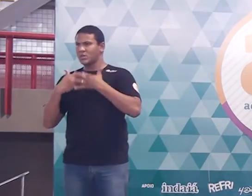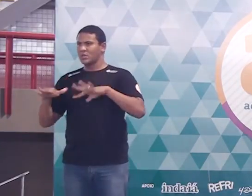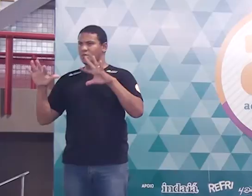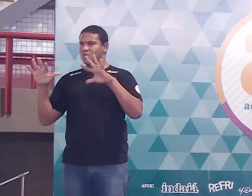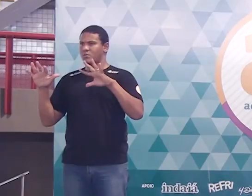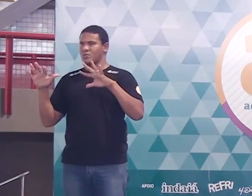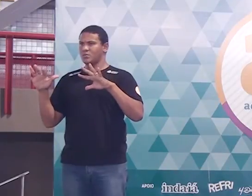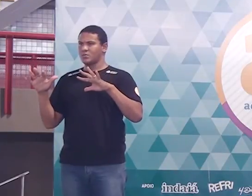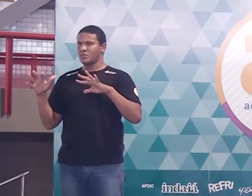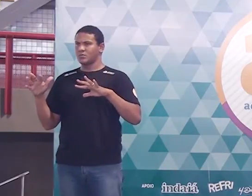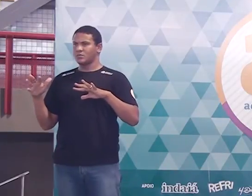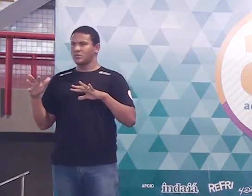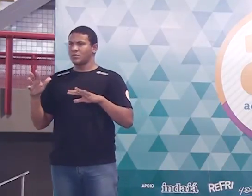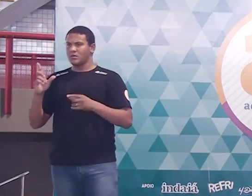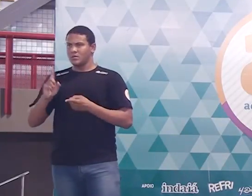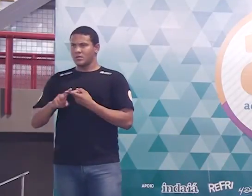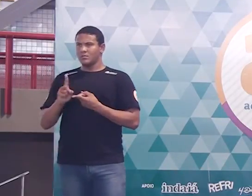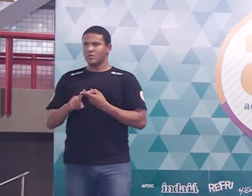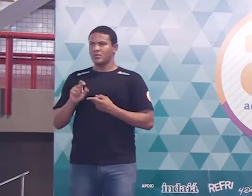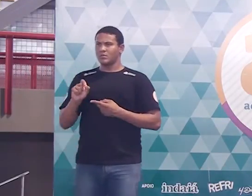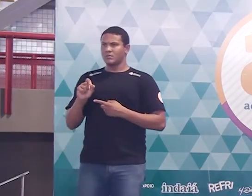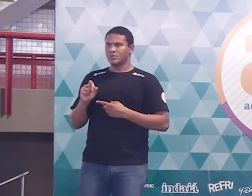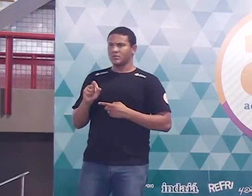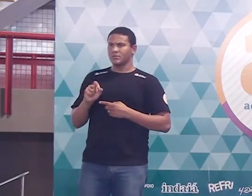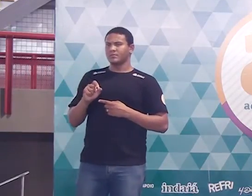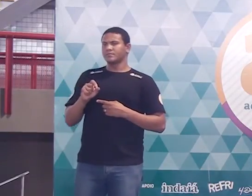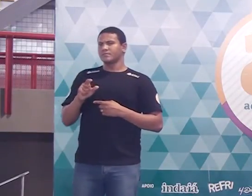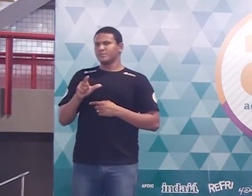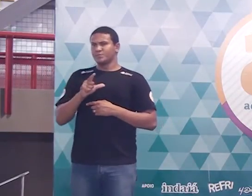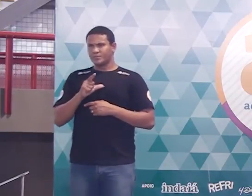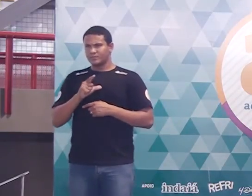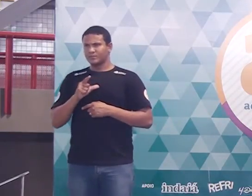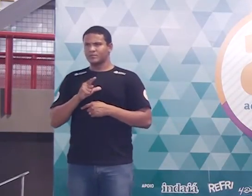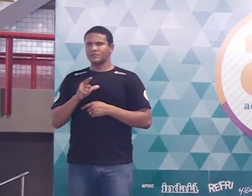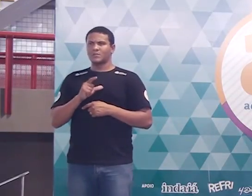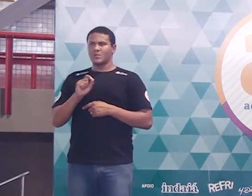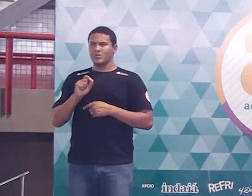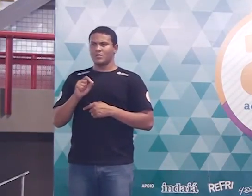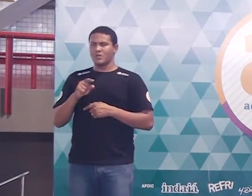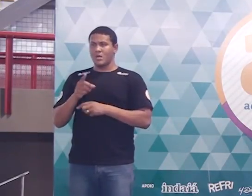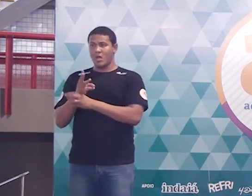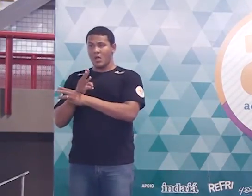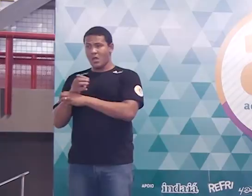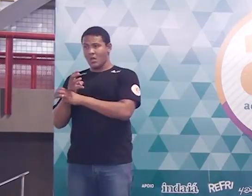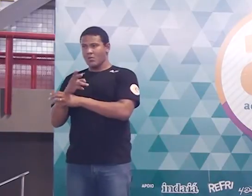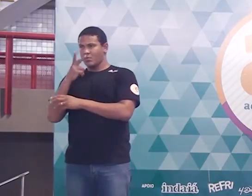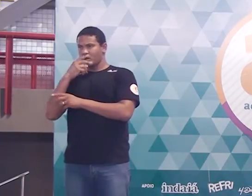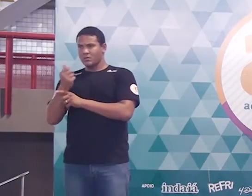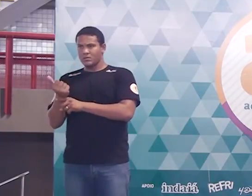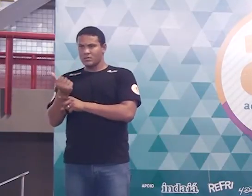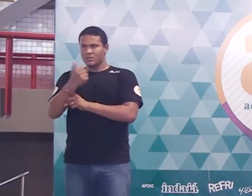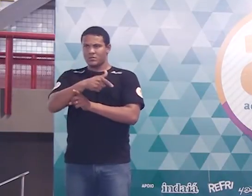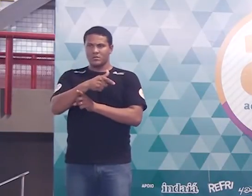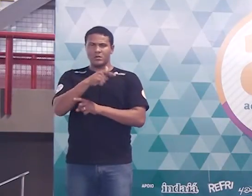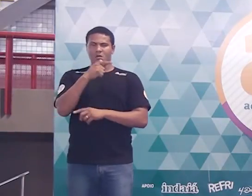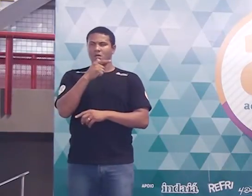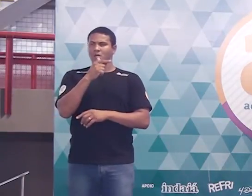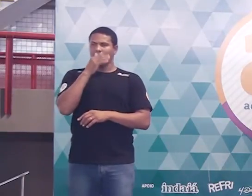E eu digo mais, viu? As algas têm uma grande vantagem em relação às plantas. Qual é essa grande